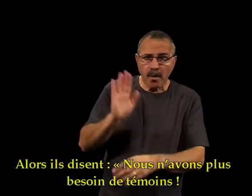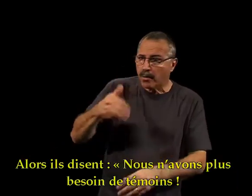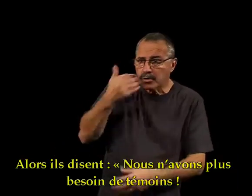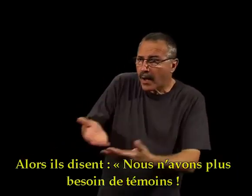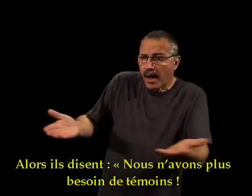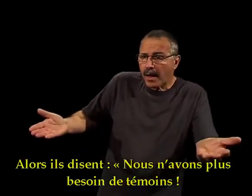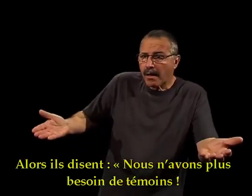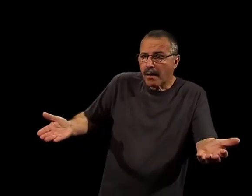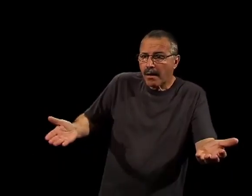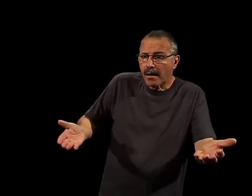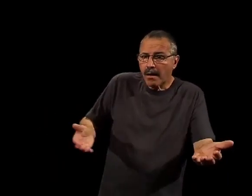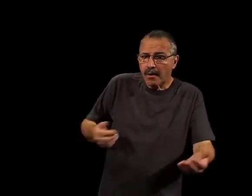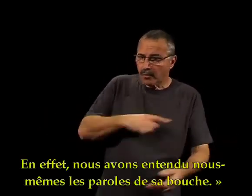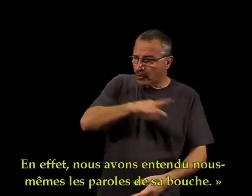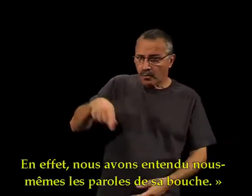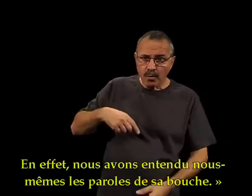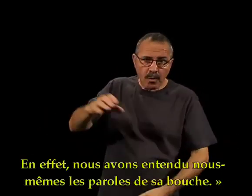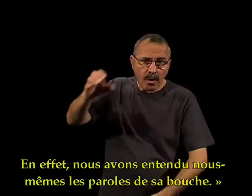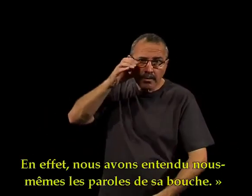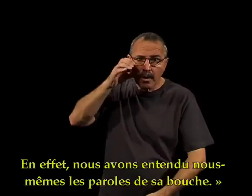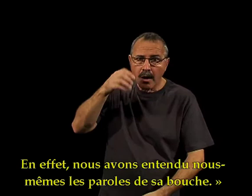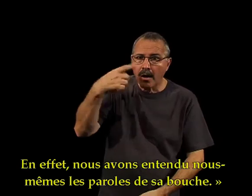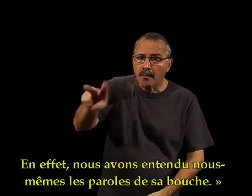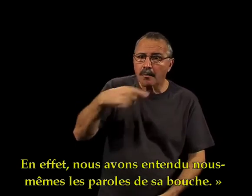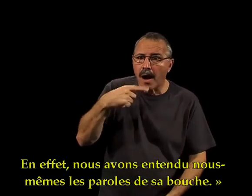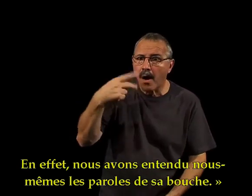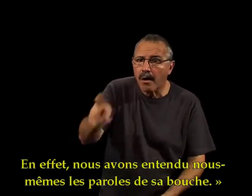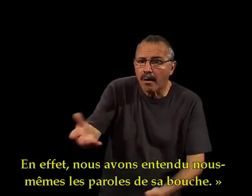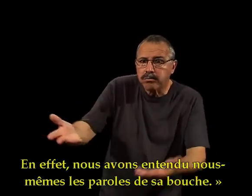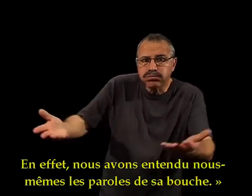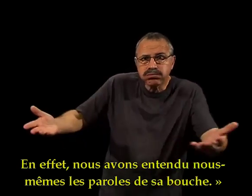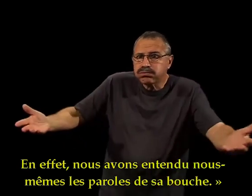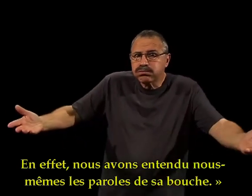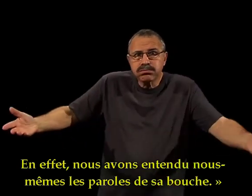En effet, nous avons entendu nous-mêmes les paroles de sa bouche.